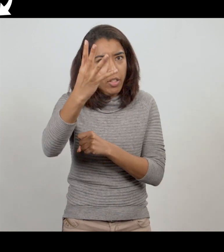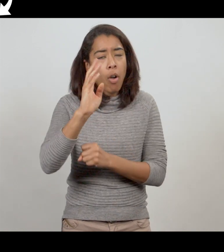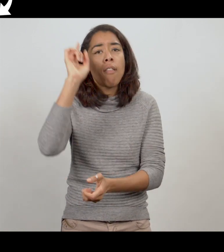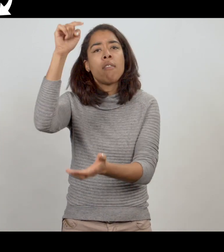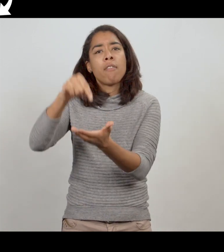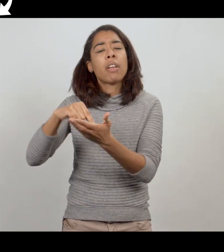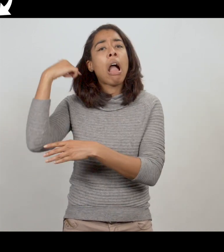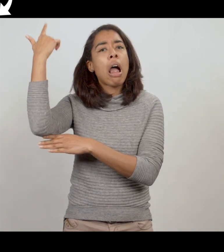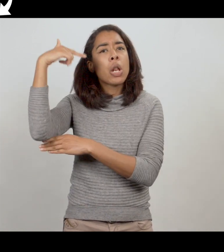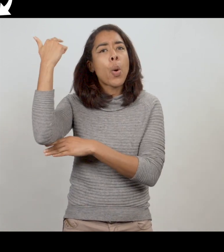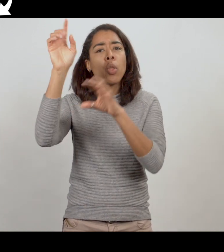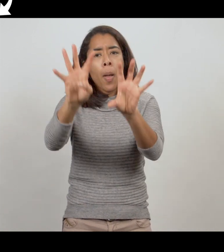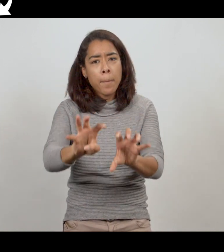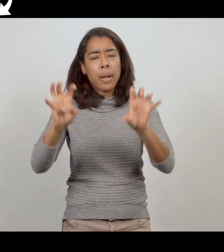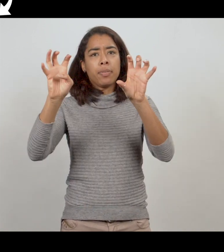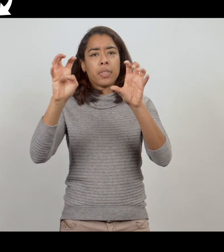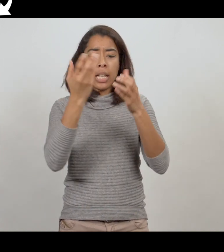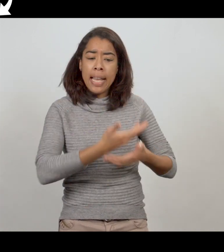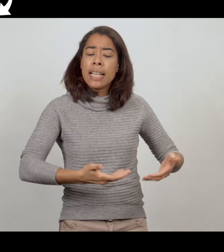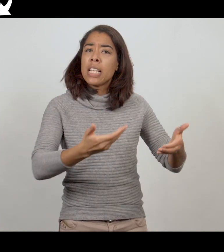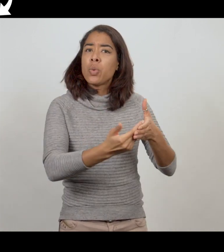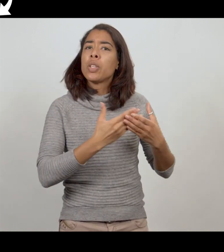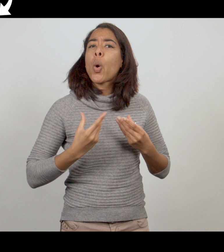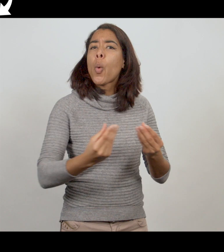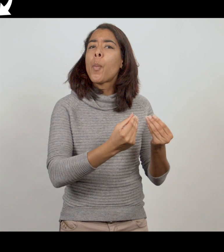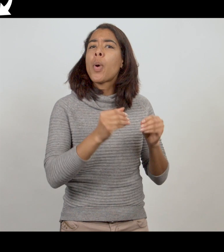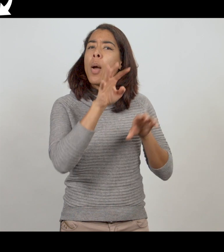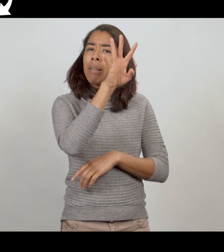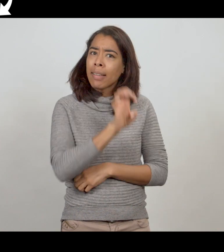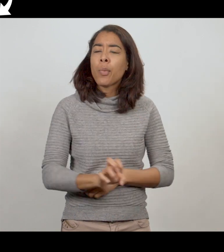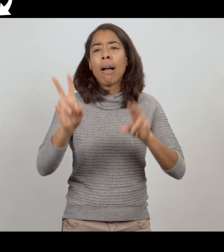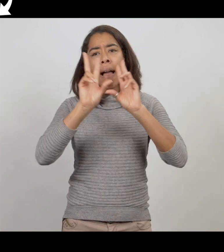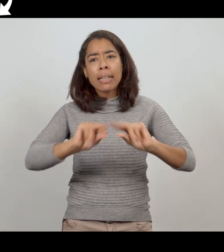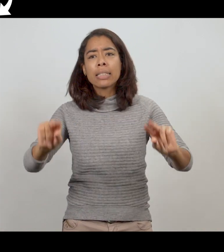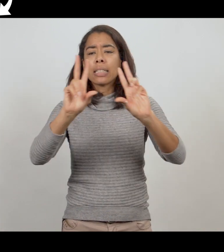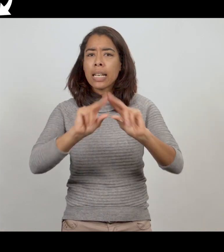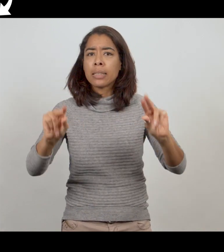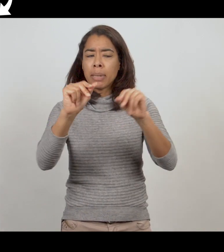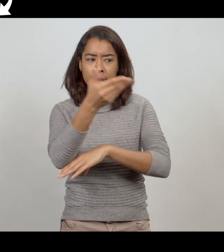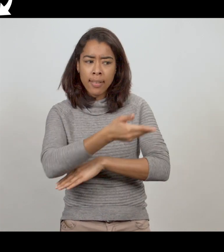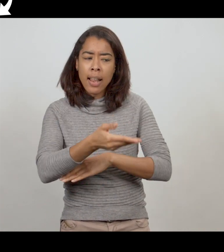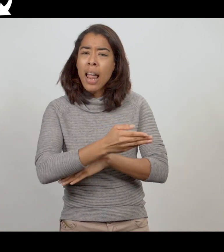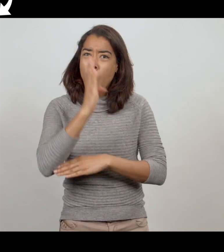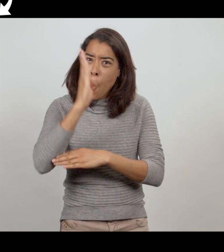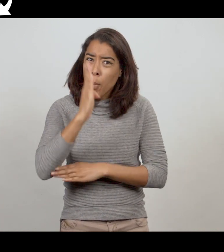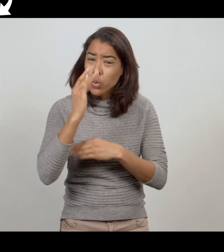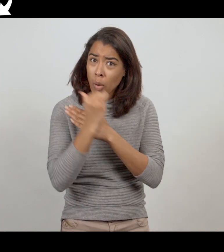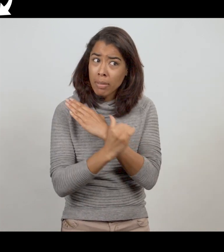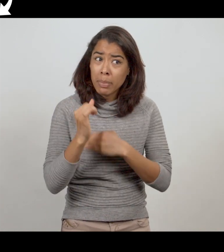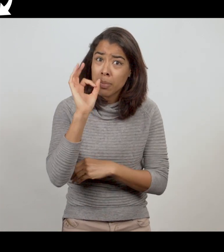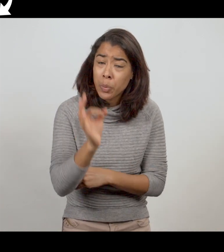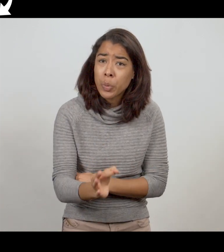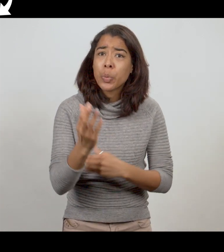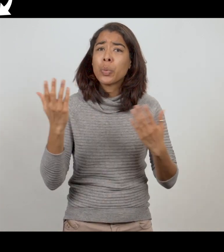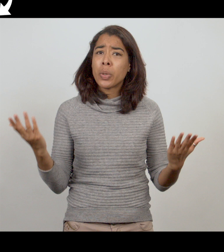ans plus tard, présenta à Londres la situation du peuple gallois en exposant leurs